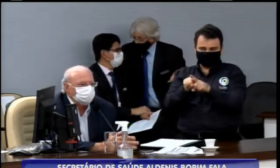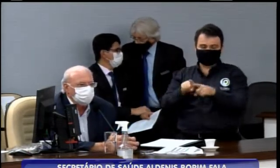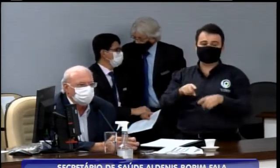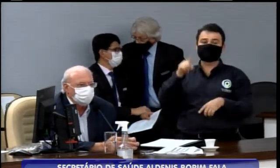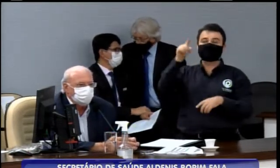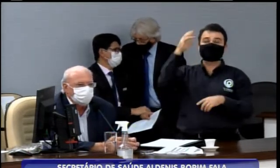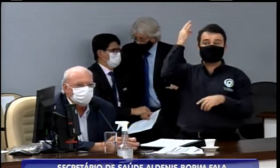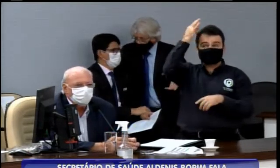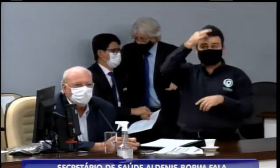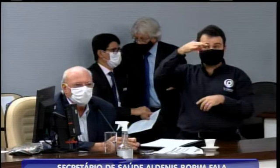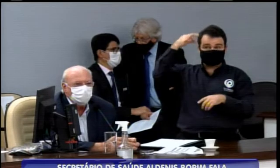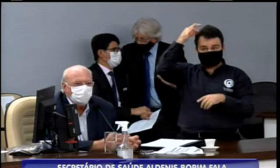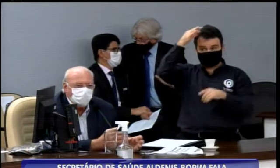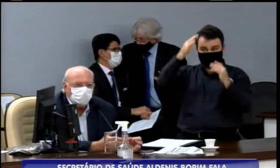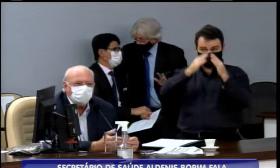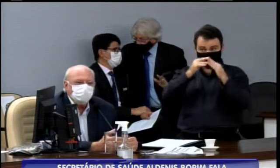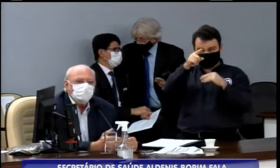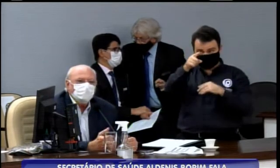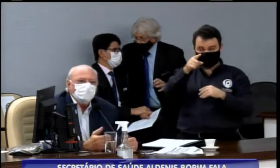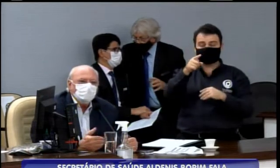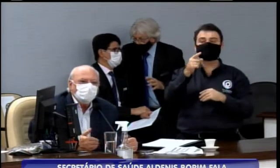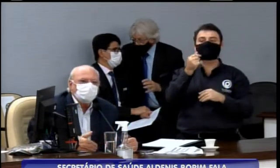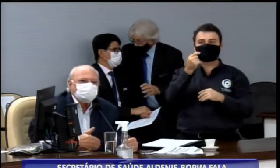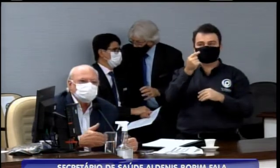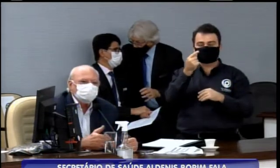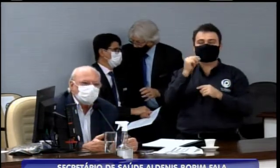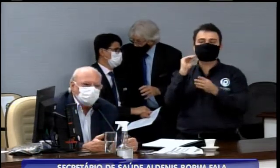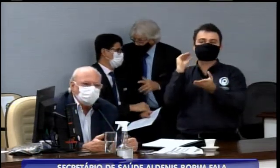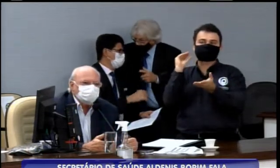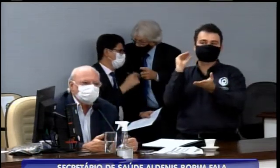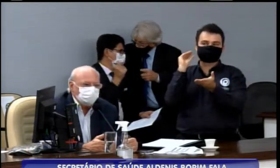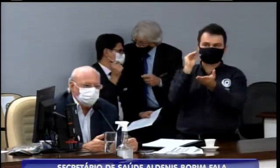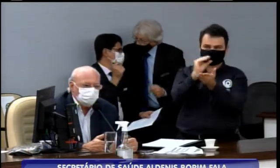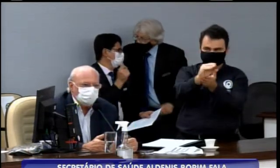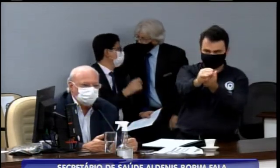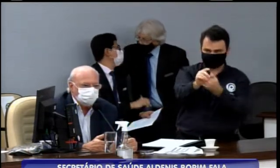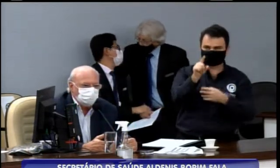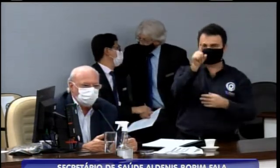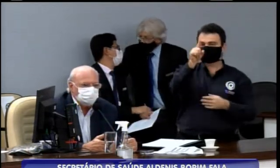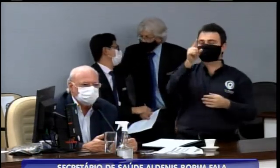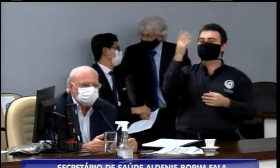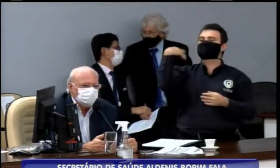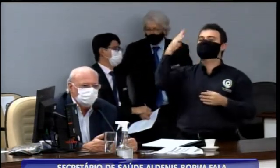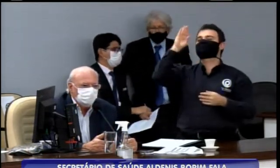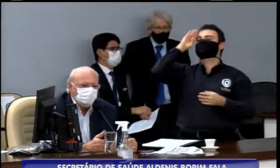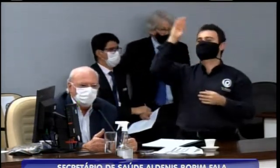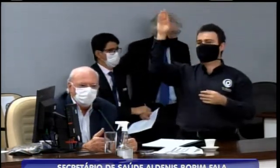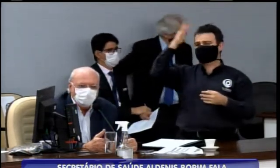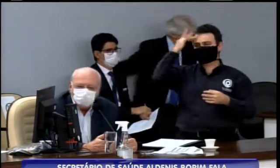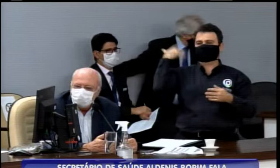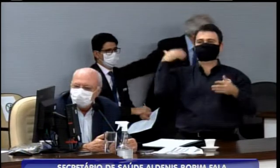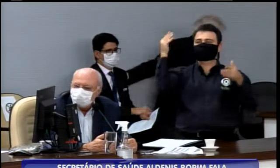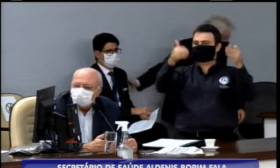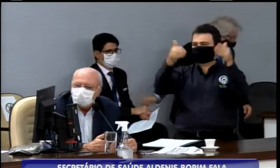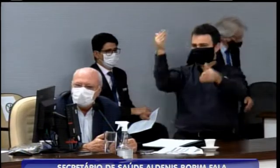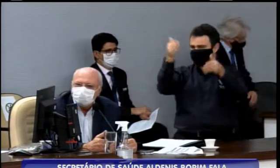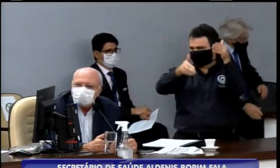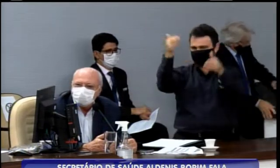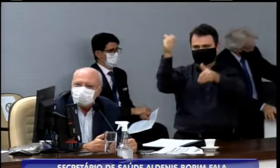conseguiu absorver, que era o principal prestador da cidade,